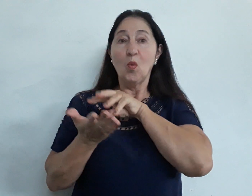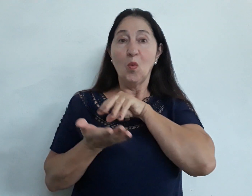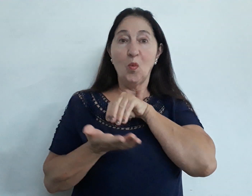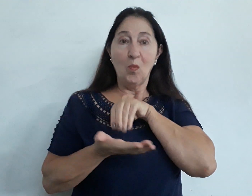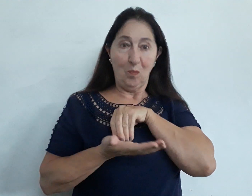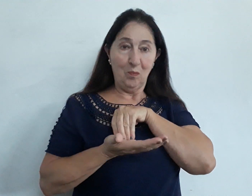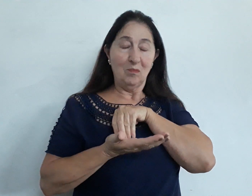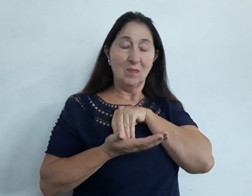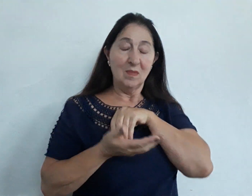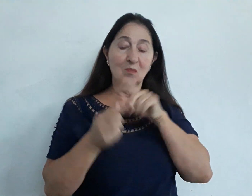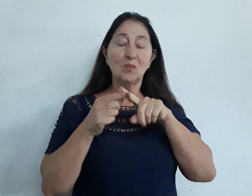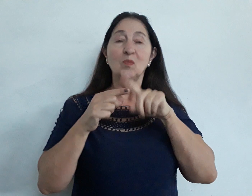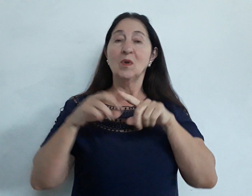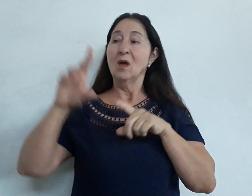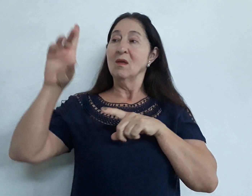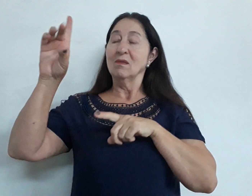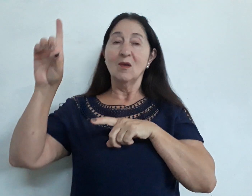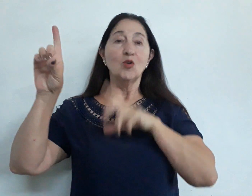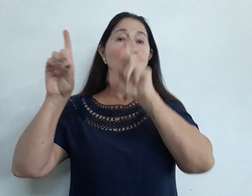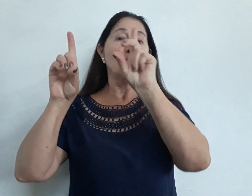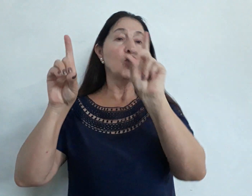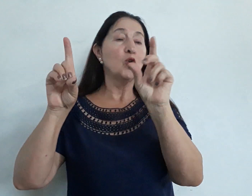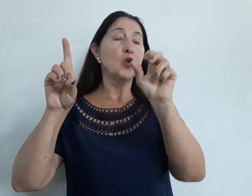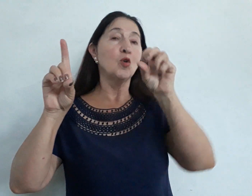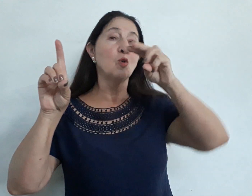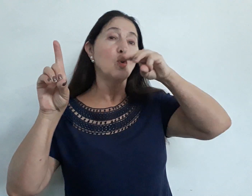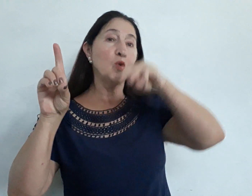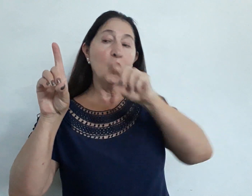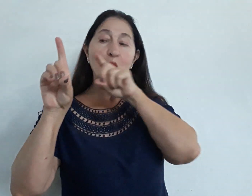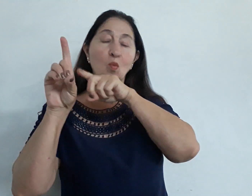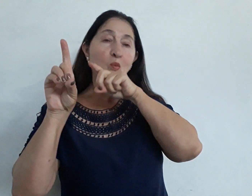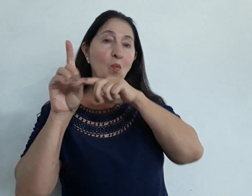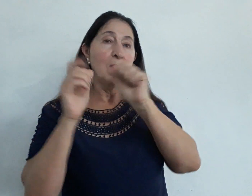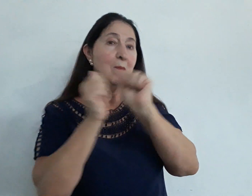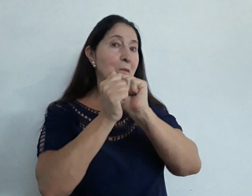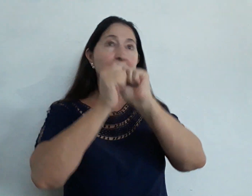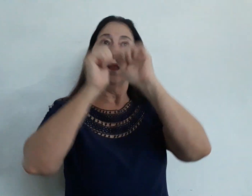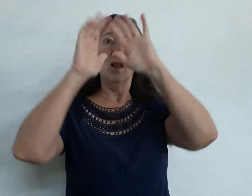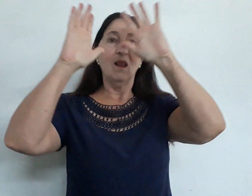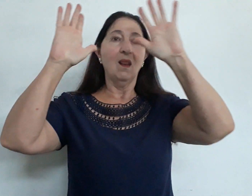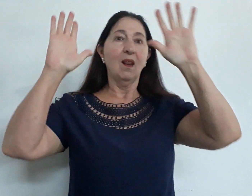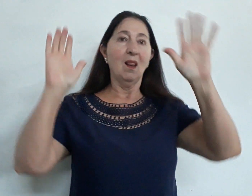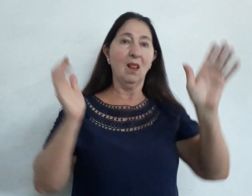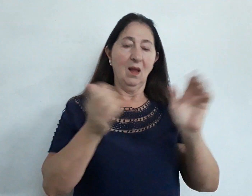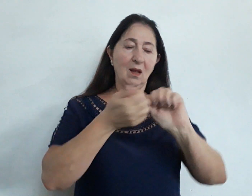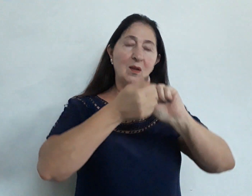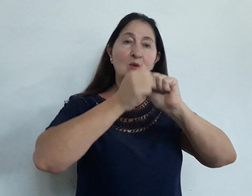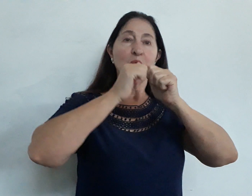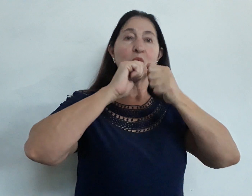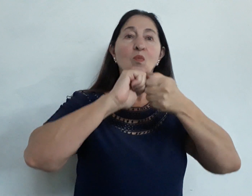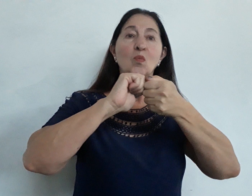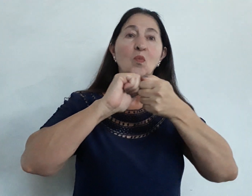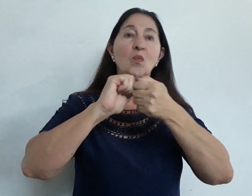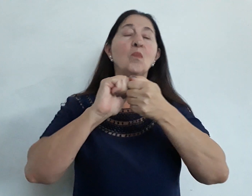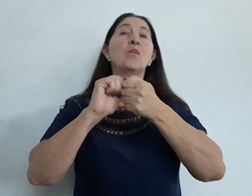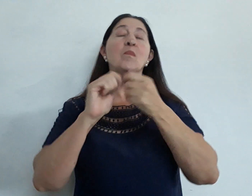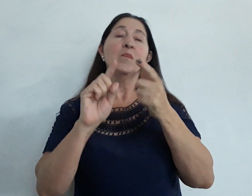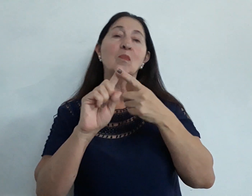é de Deus. O milagre quem faz é Deus. Mas Deus faz o milagre quando o homem dispõe